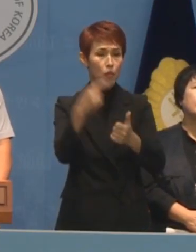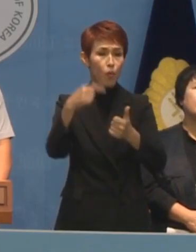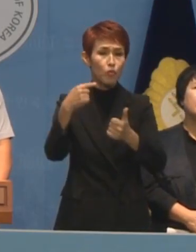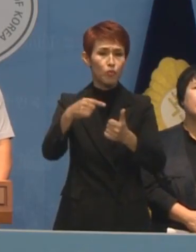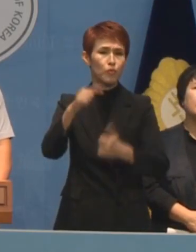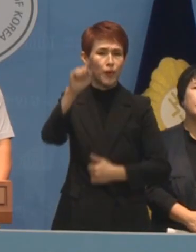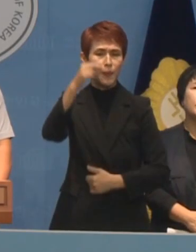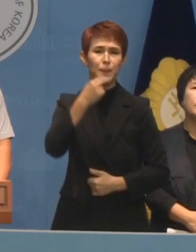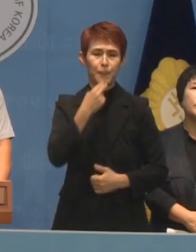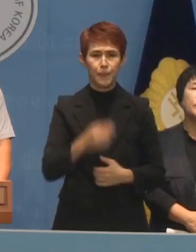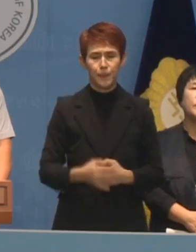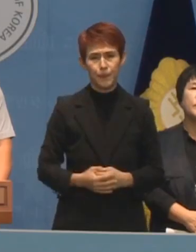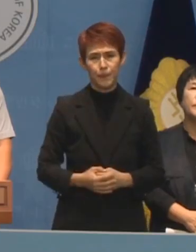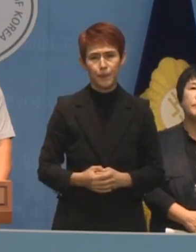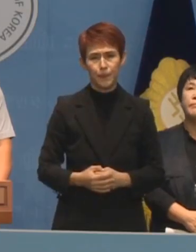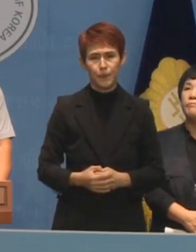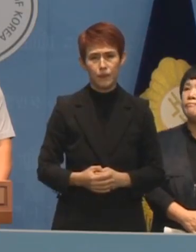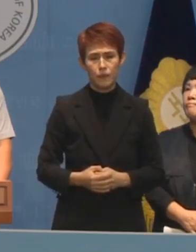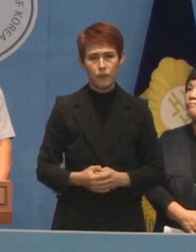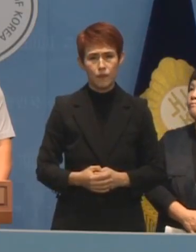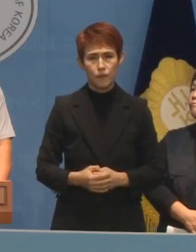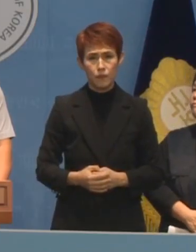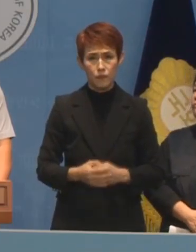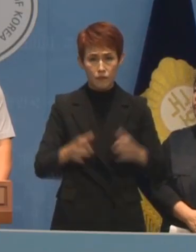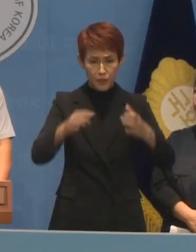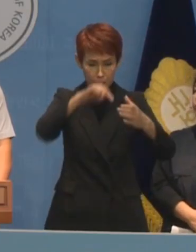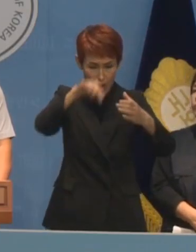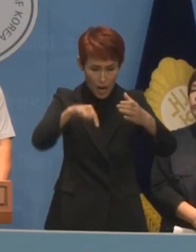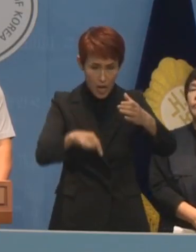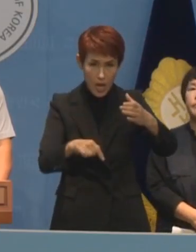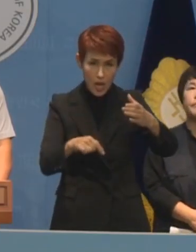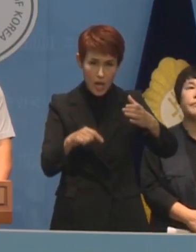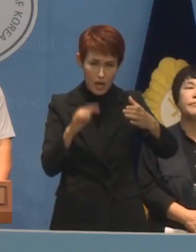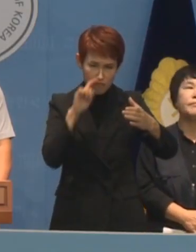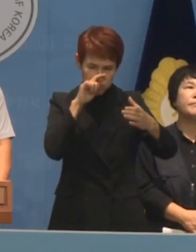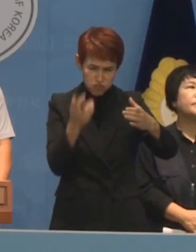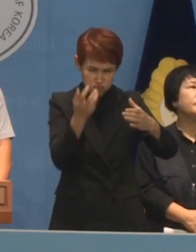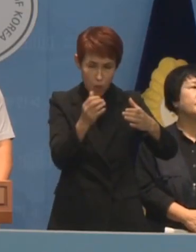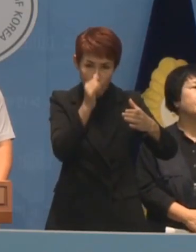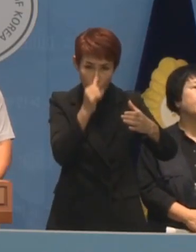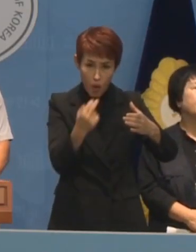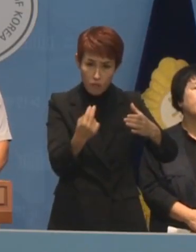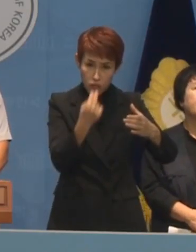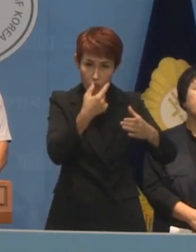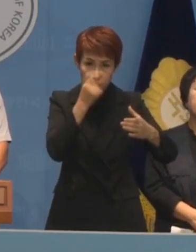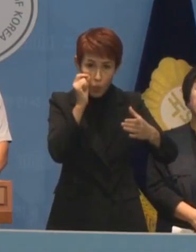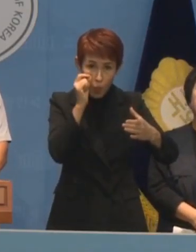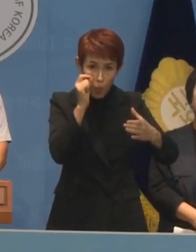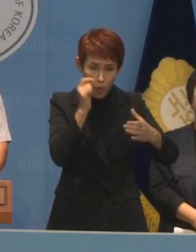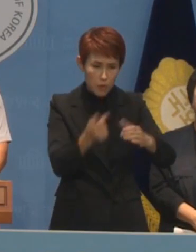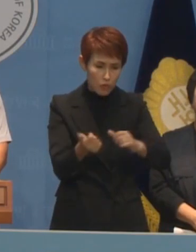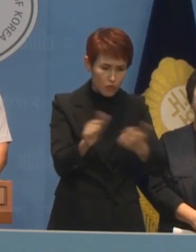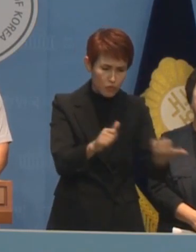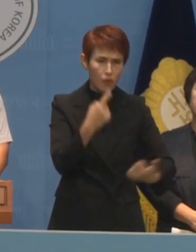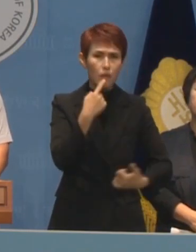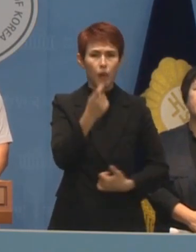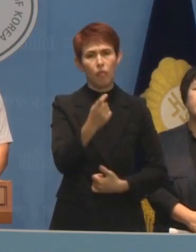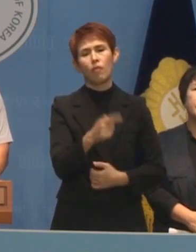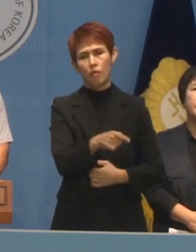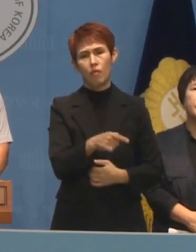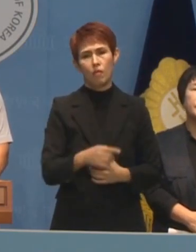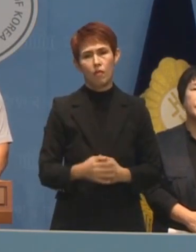실시하지 않고 있습니다. 만약 맨홀 아래 유해가스가 차 있거나 산소가 부족했다면 소중한 생명을 잃을 뻔한